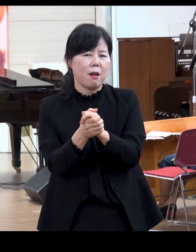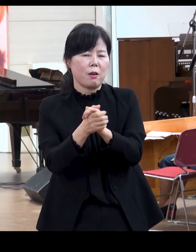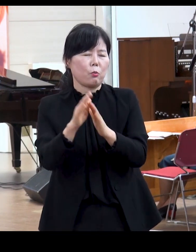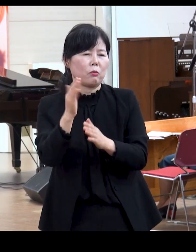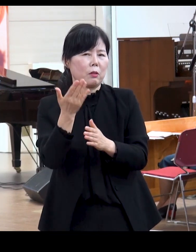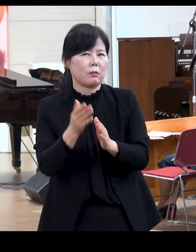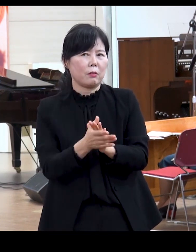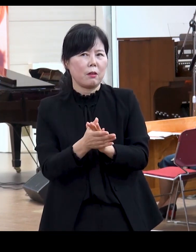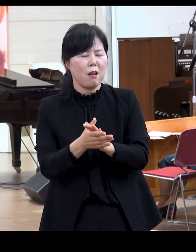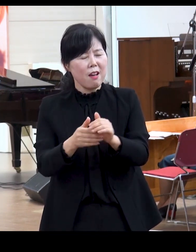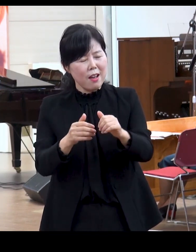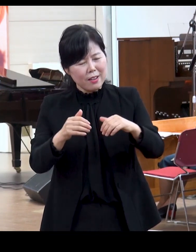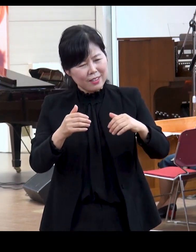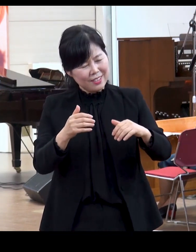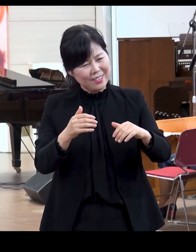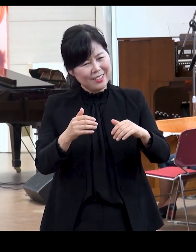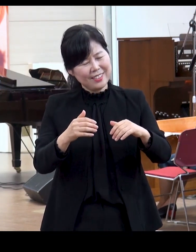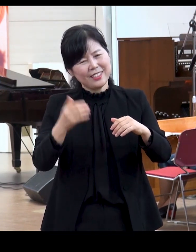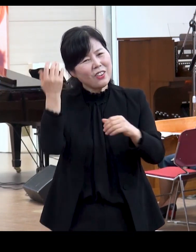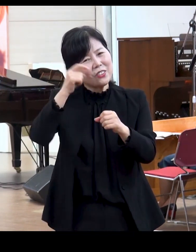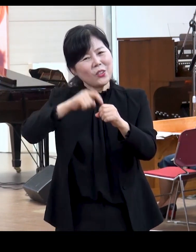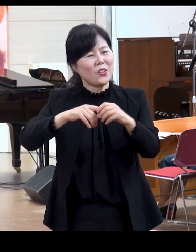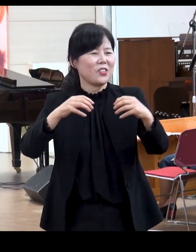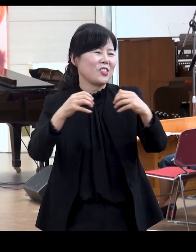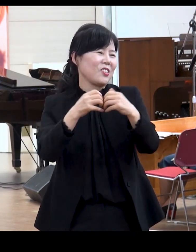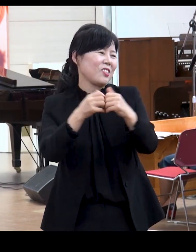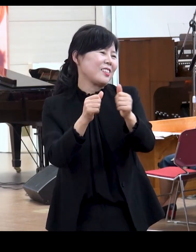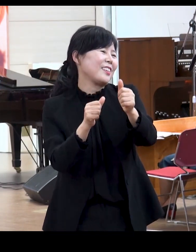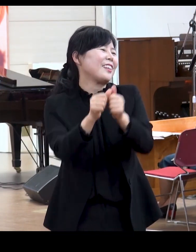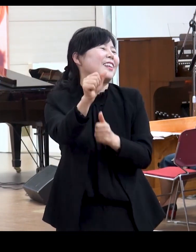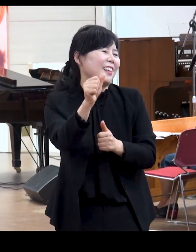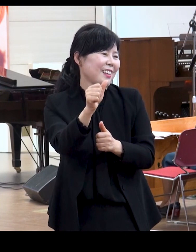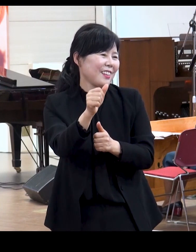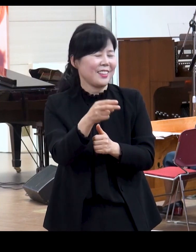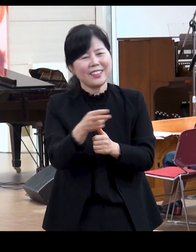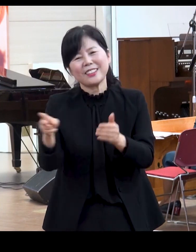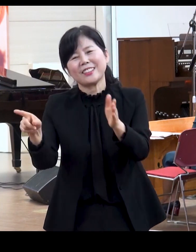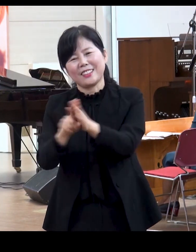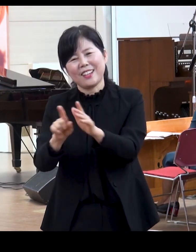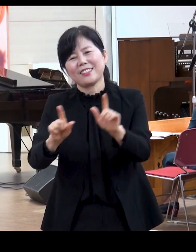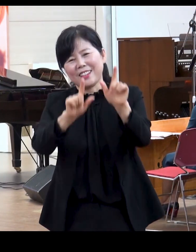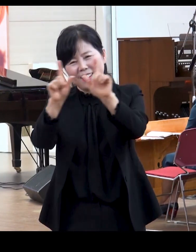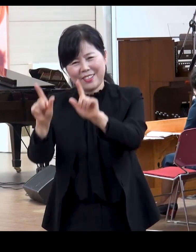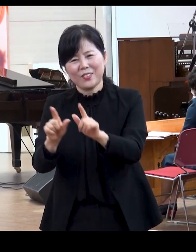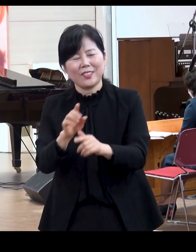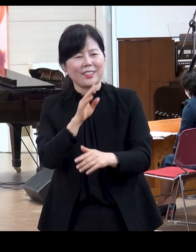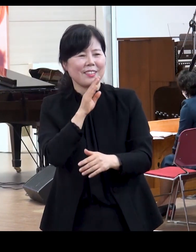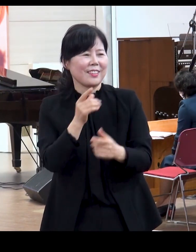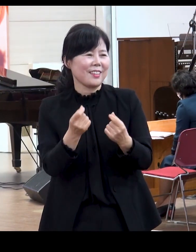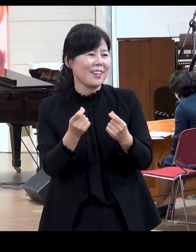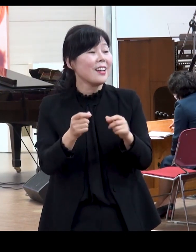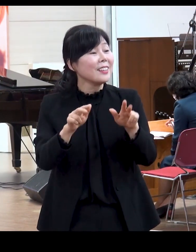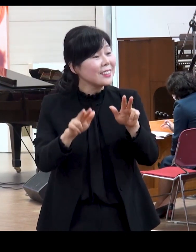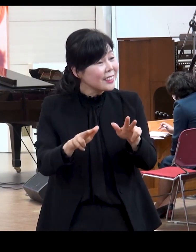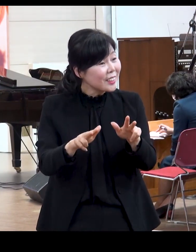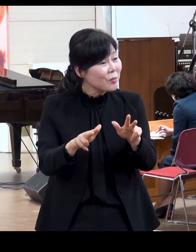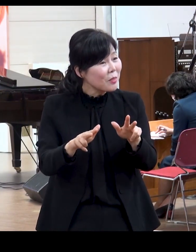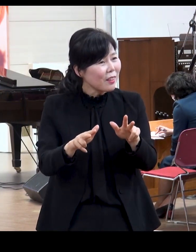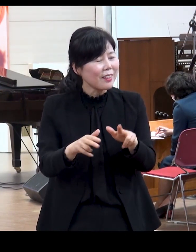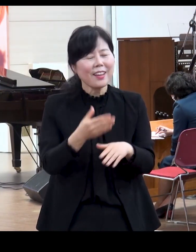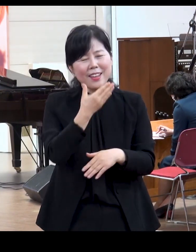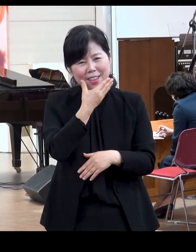이긴 겁니다. 이긴 거예요. 이게 신앙 이야기죠. 이게 신앙 이야기죠. 그래서 지금은